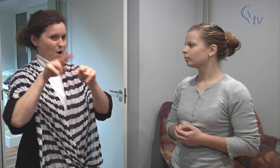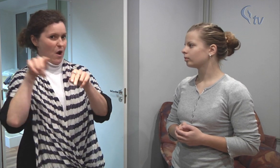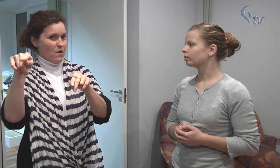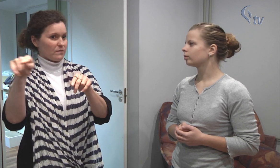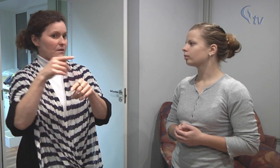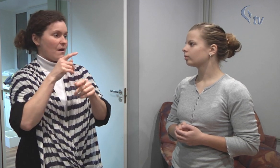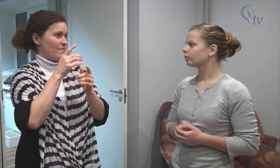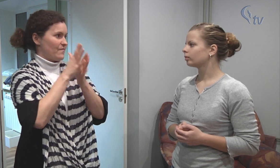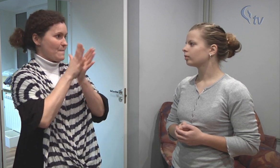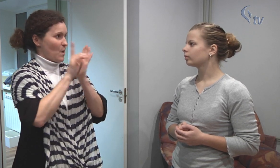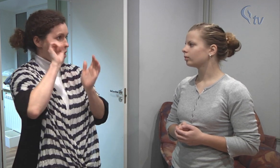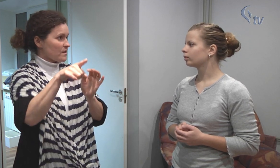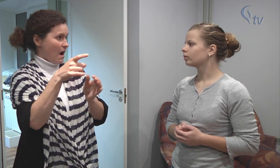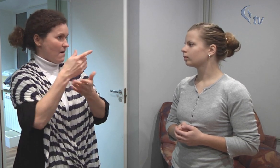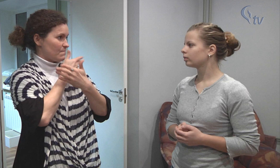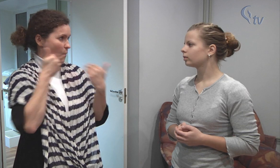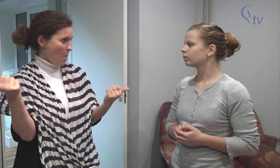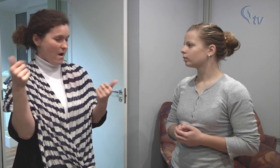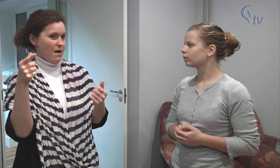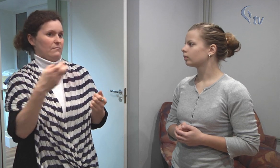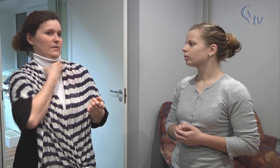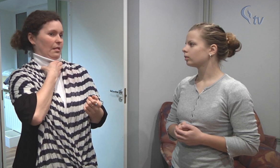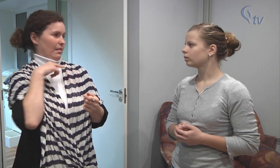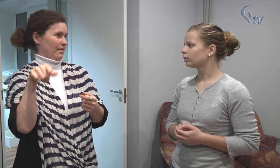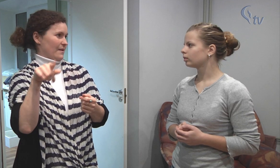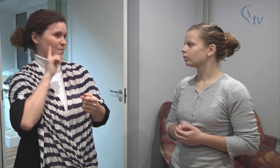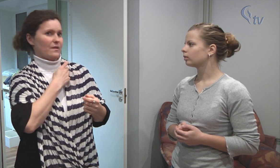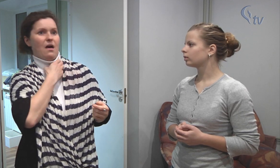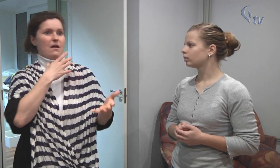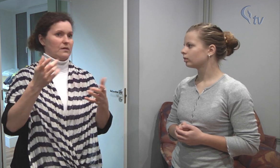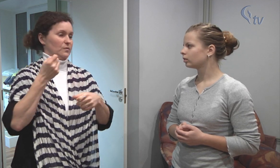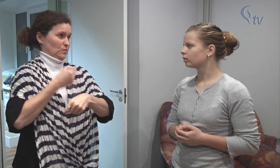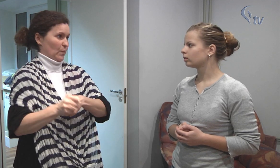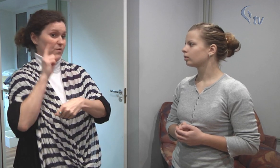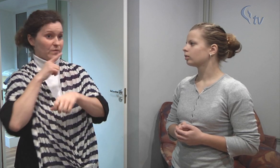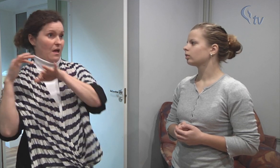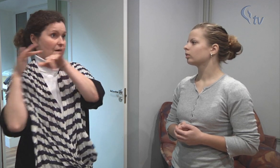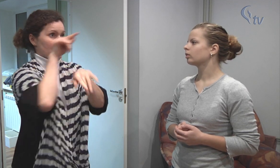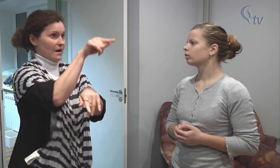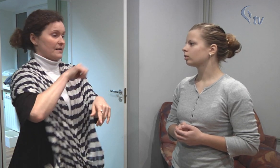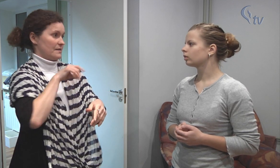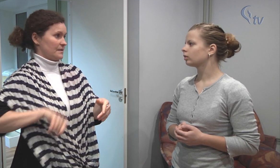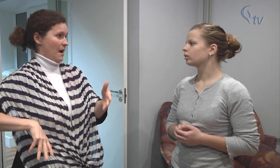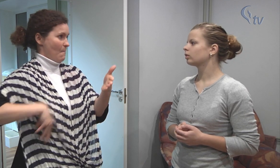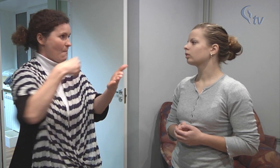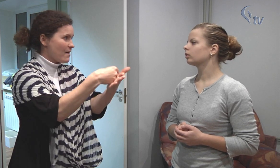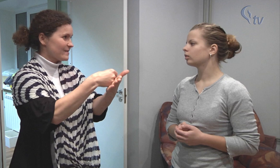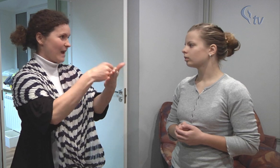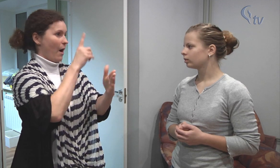viipelennus telefonitõlget tellida ei saa ja kurdid on sunnitud minema viipekeele tõlkide OÜsse ja